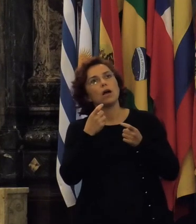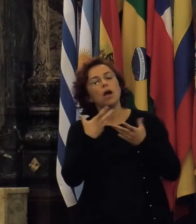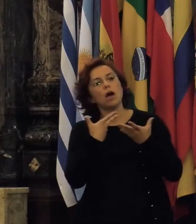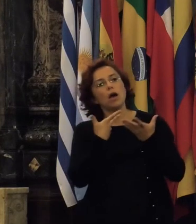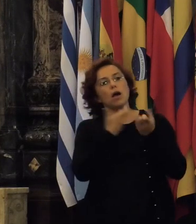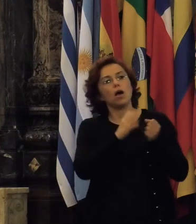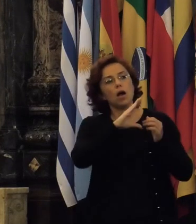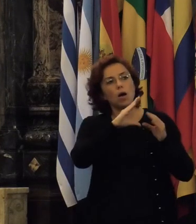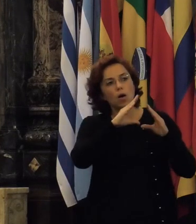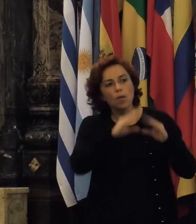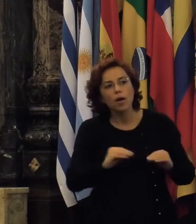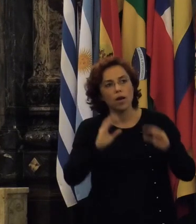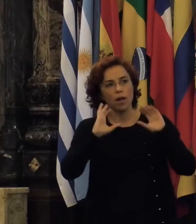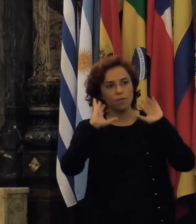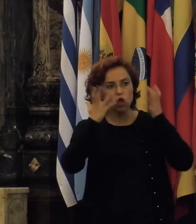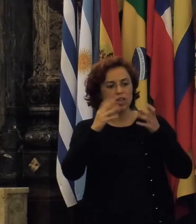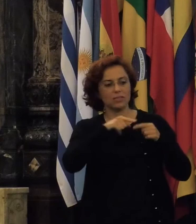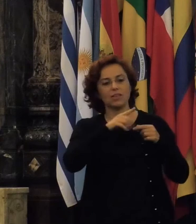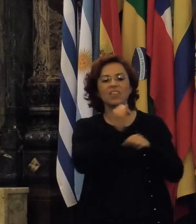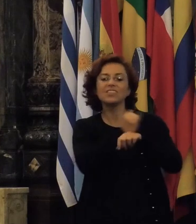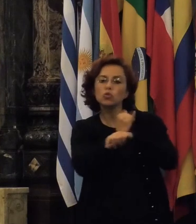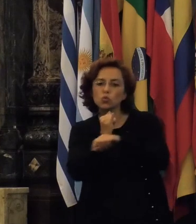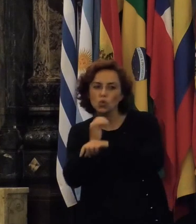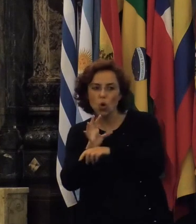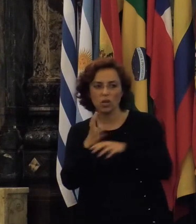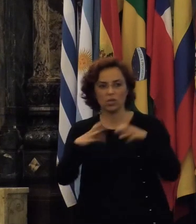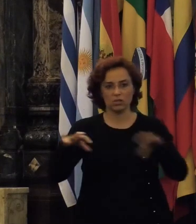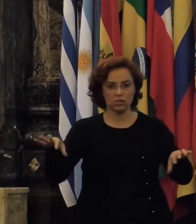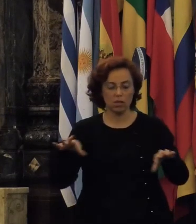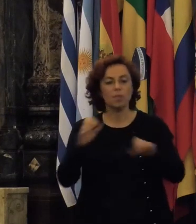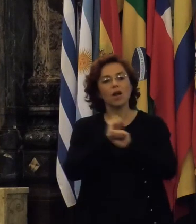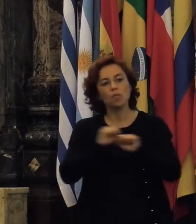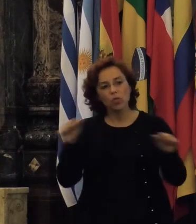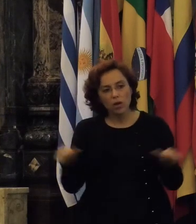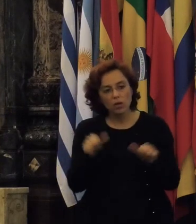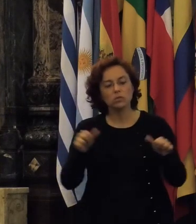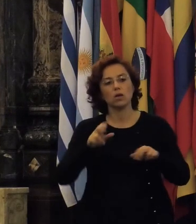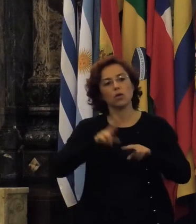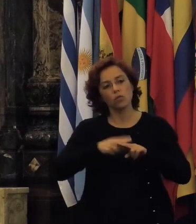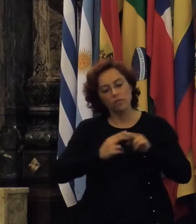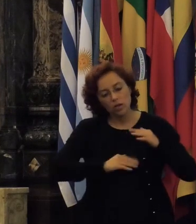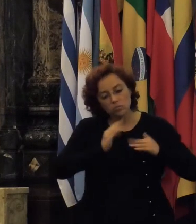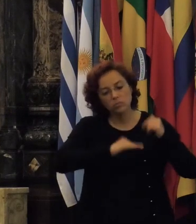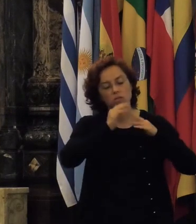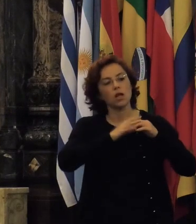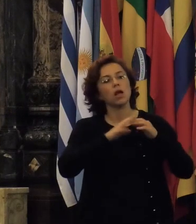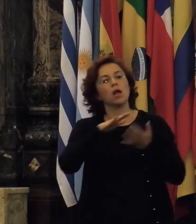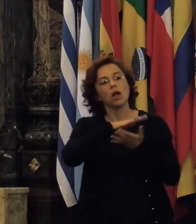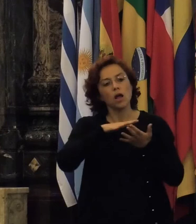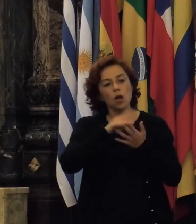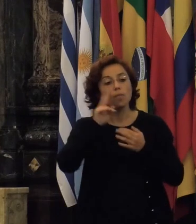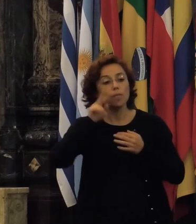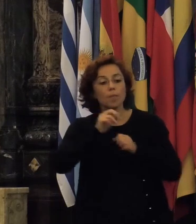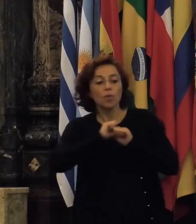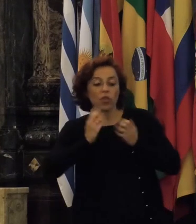favor de disminuir la violencia institucional para crear y recrear una y otra vez condiciones de subjetividad para